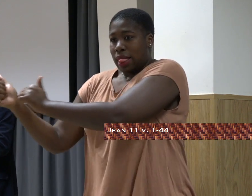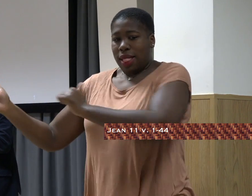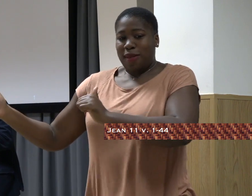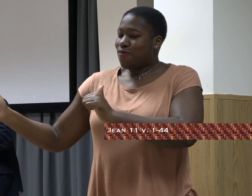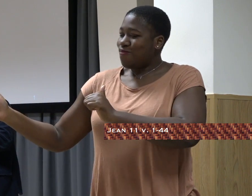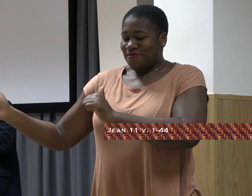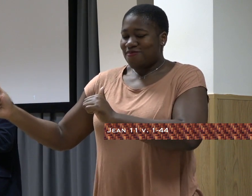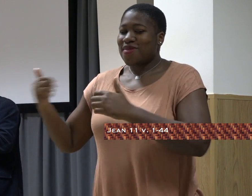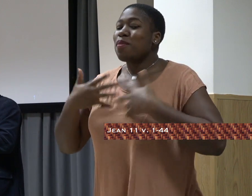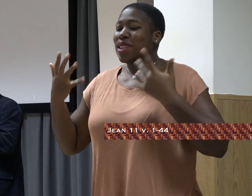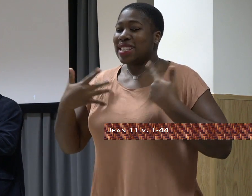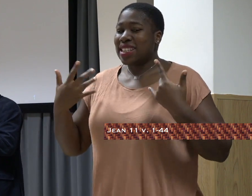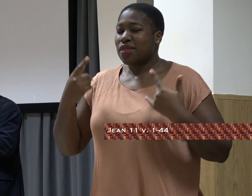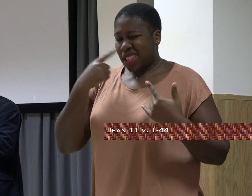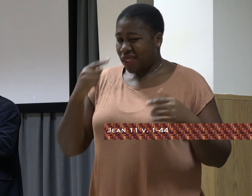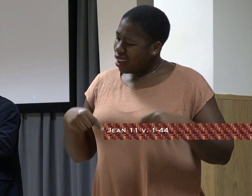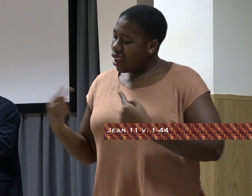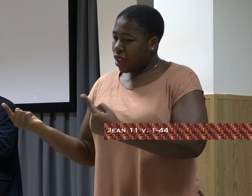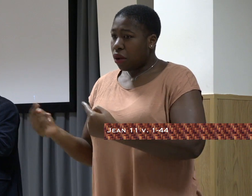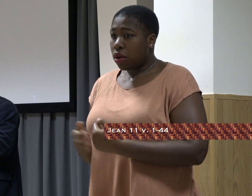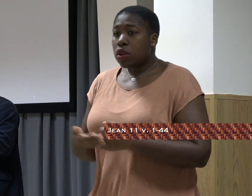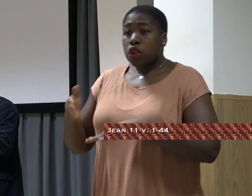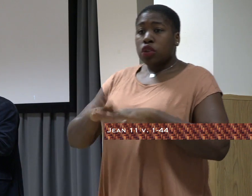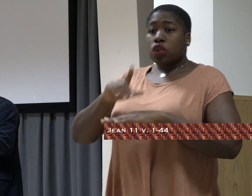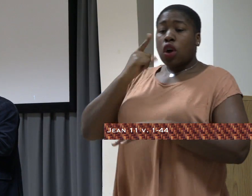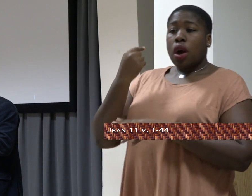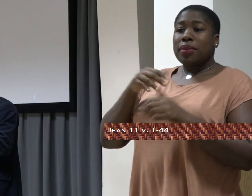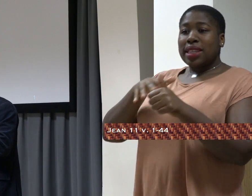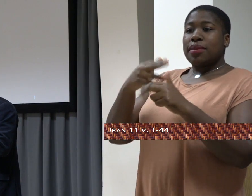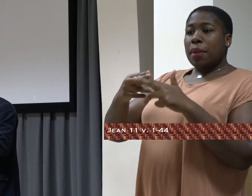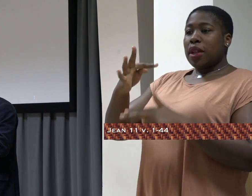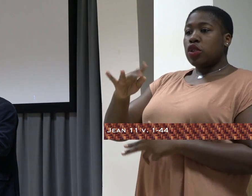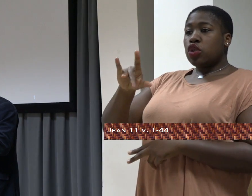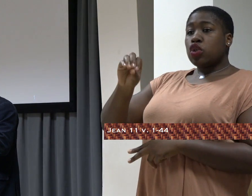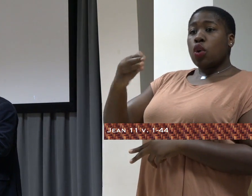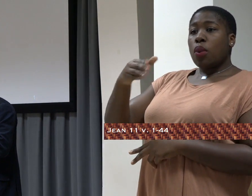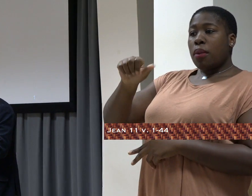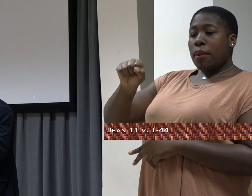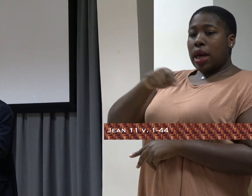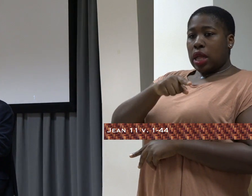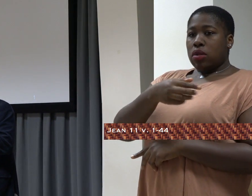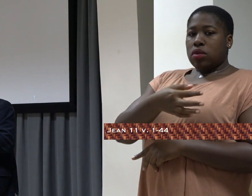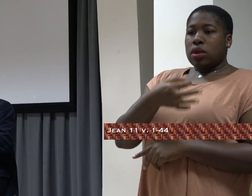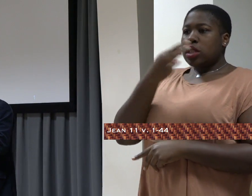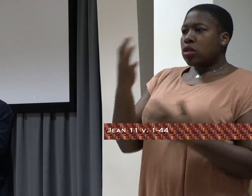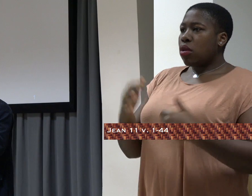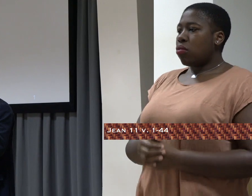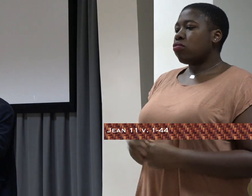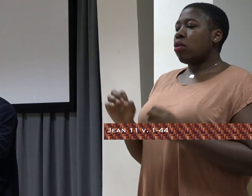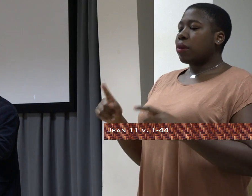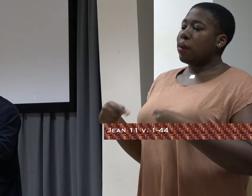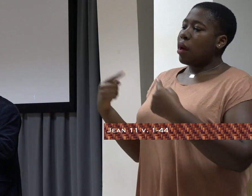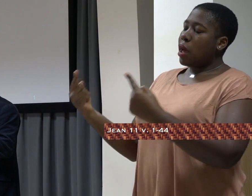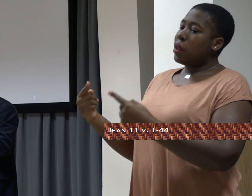lui. » Sur quoi Thomas, appelé Didyme, dit aux autres disciples, « Allons aussi afin de mourir avec lui. »